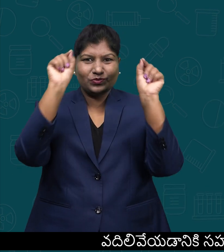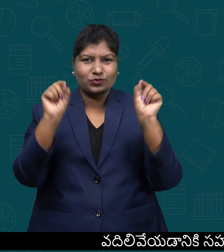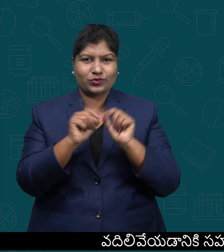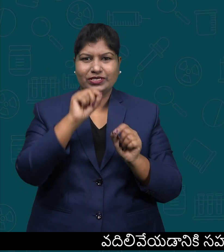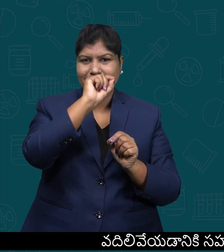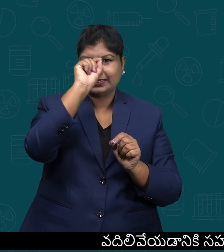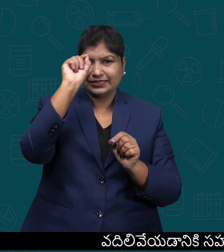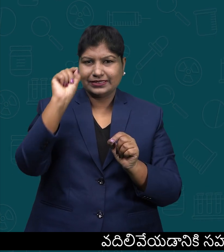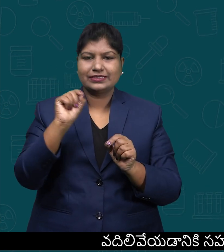అని పేర్కొనవచ్చు.